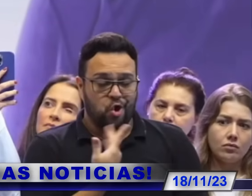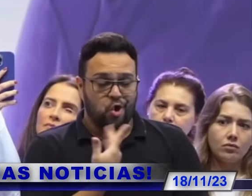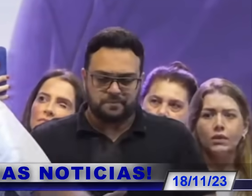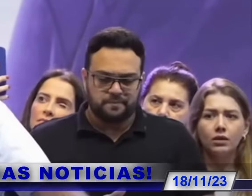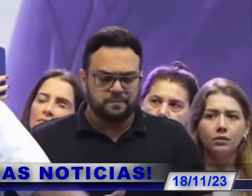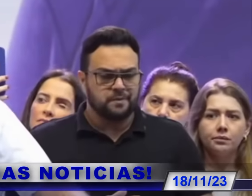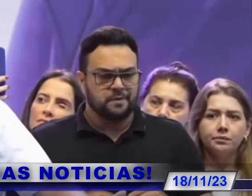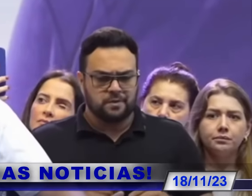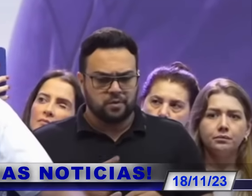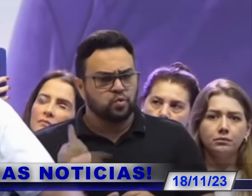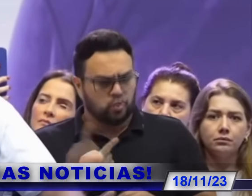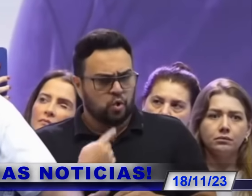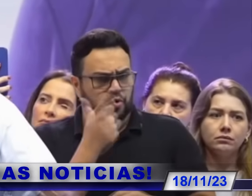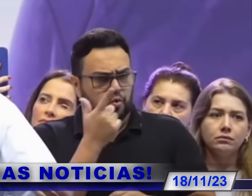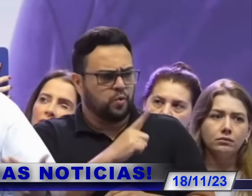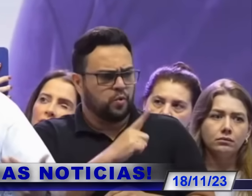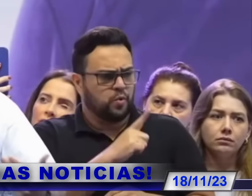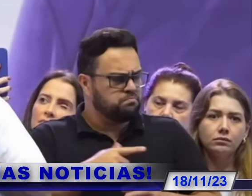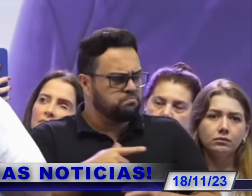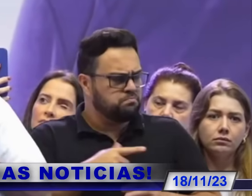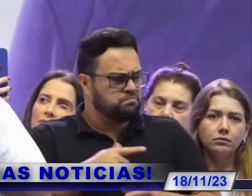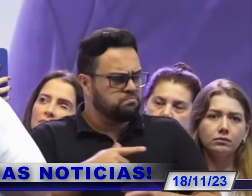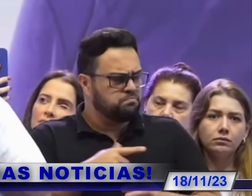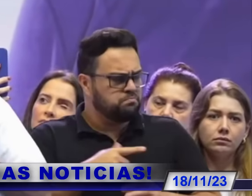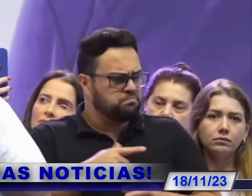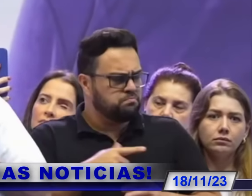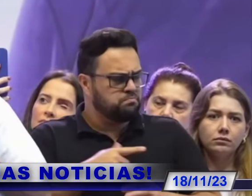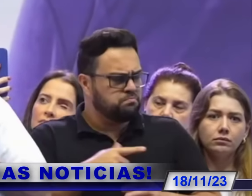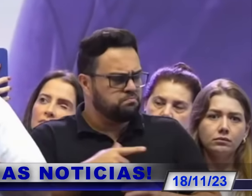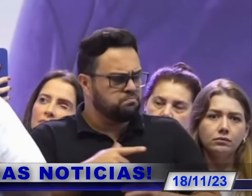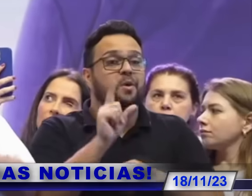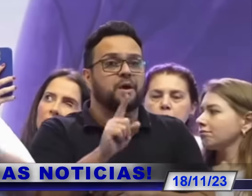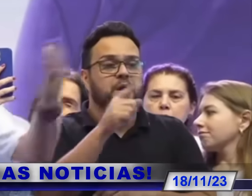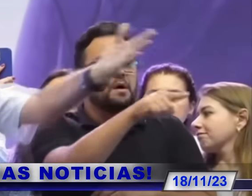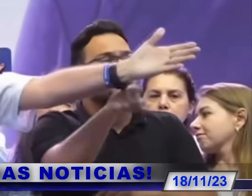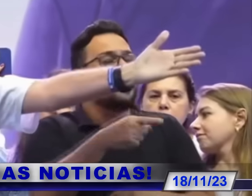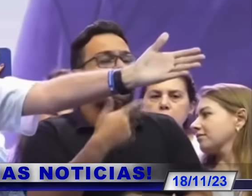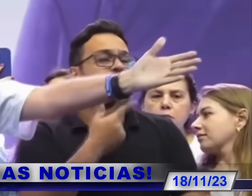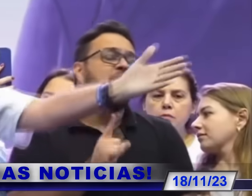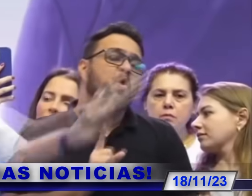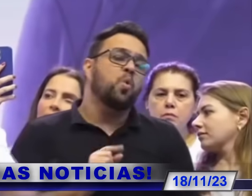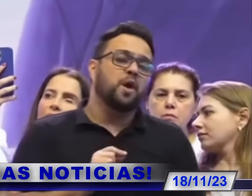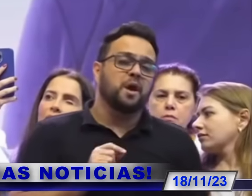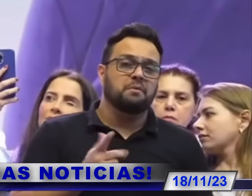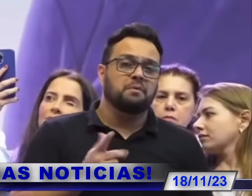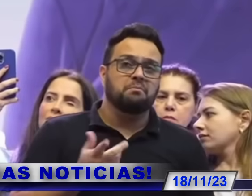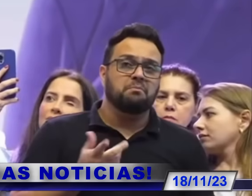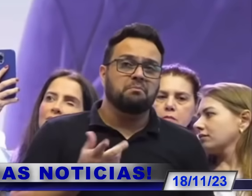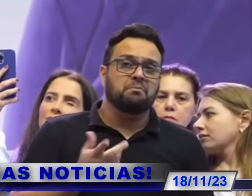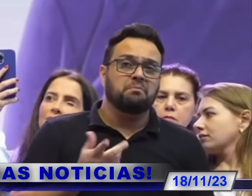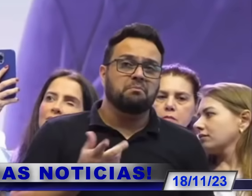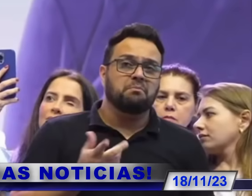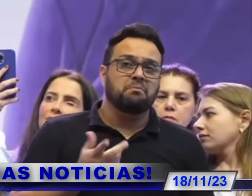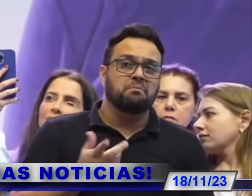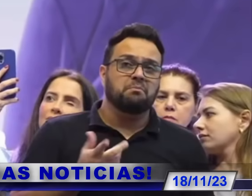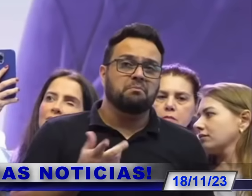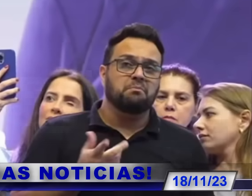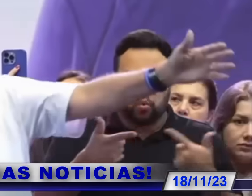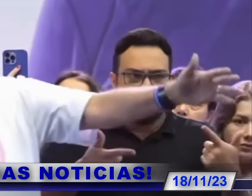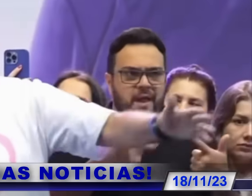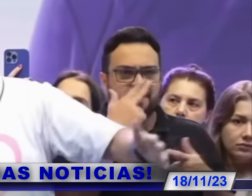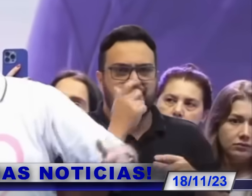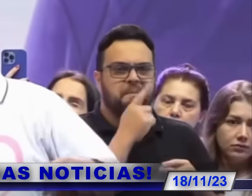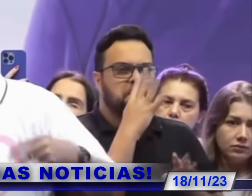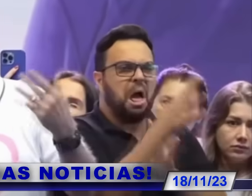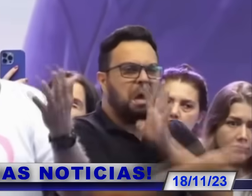Tivemos progresso. O que eu costumo dizer? Quem não tem o que falar de si, critica o outro. Por isso tem